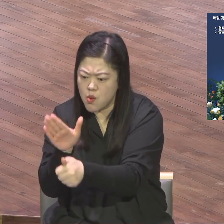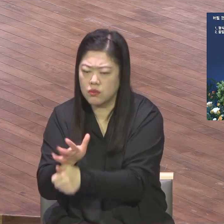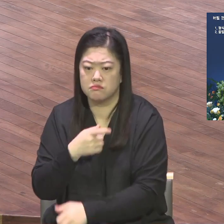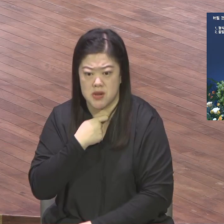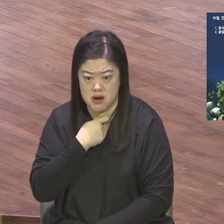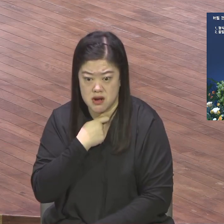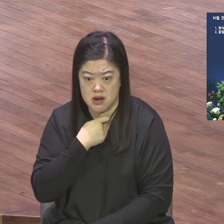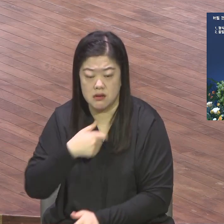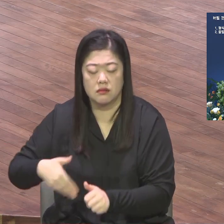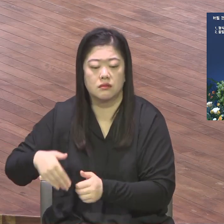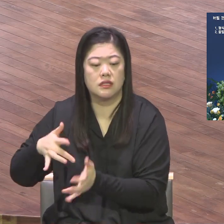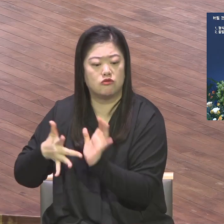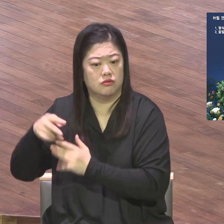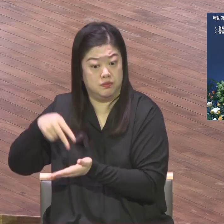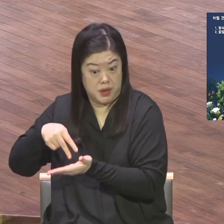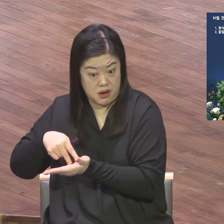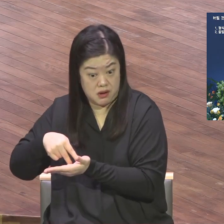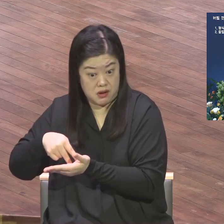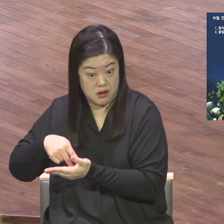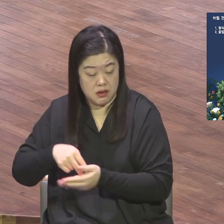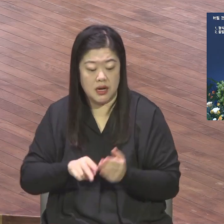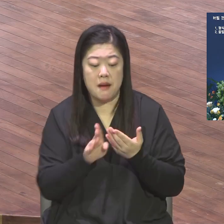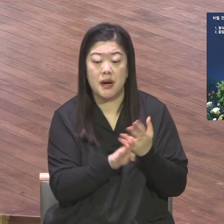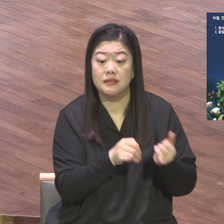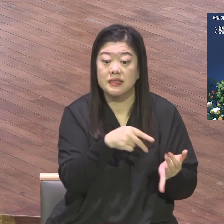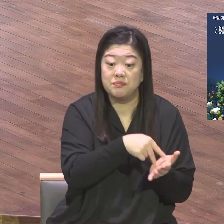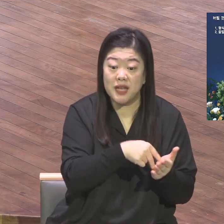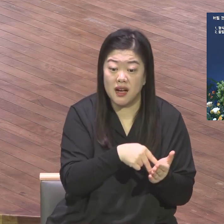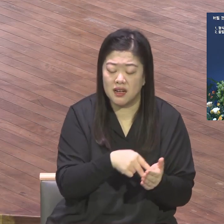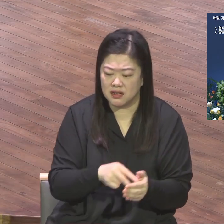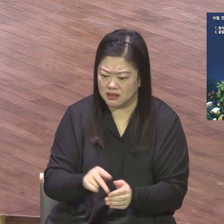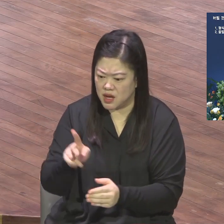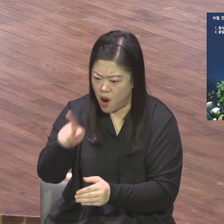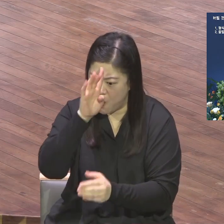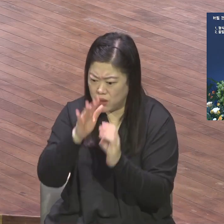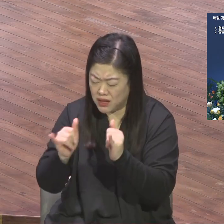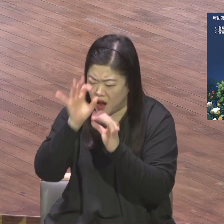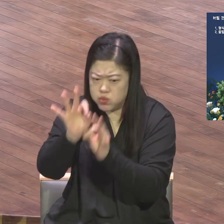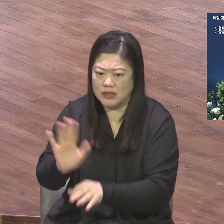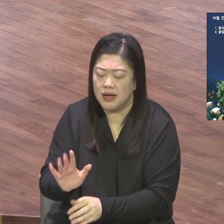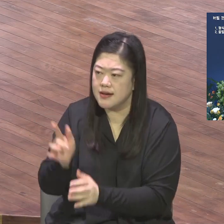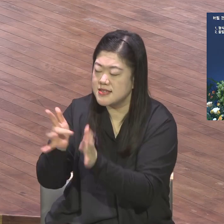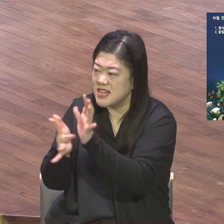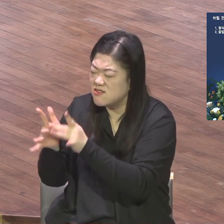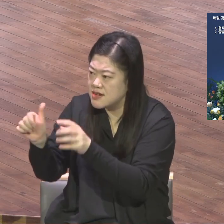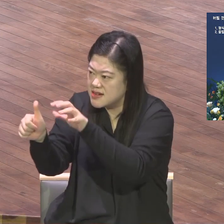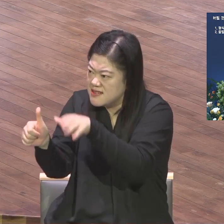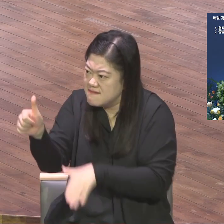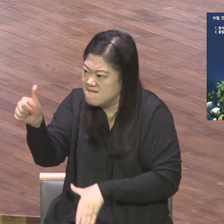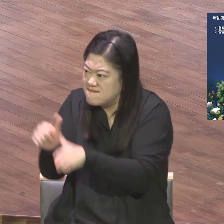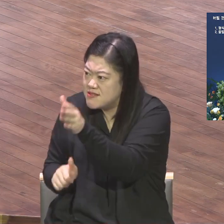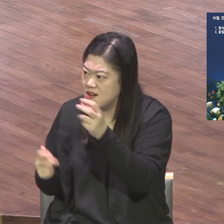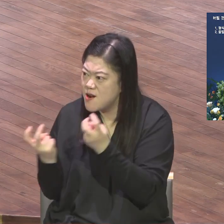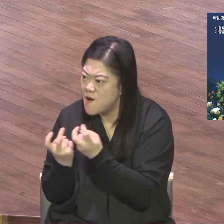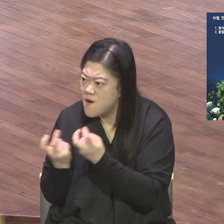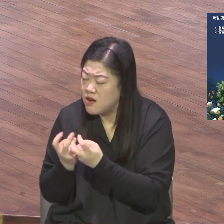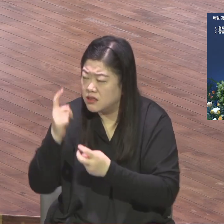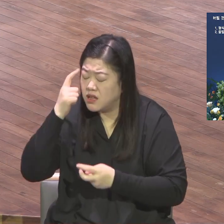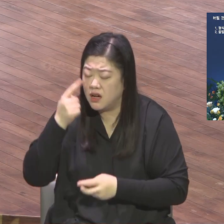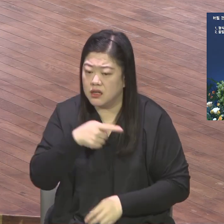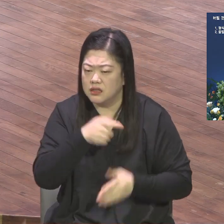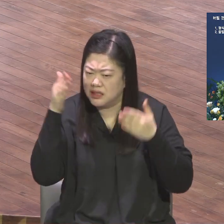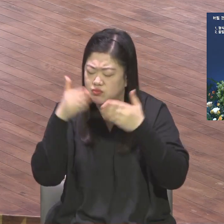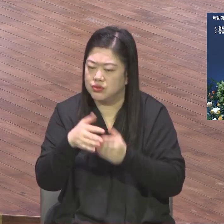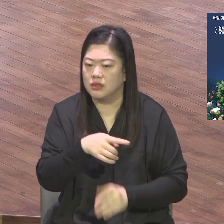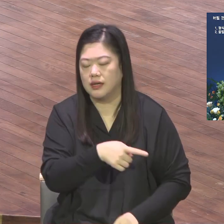극으로 바뀝니다. 극과 극으로 영계 모든 성도들 백해무익한 율법적